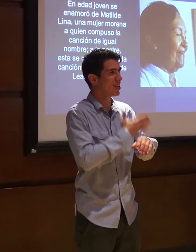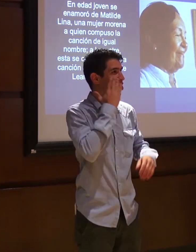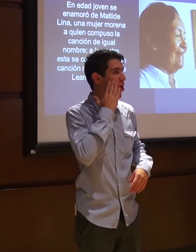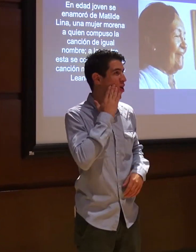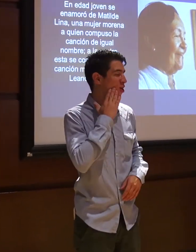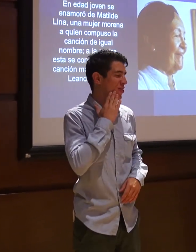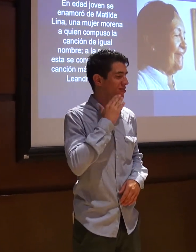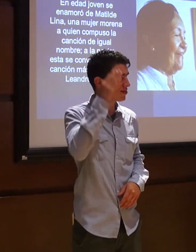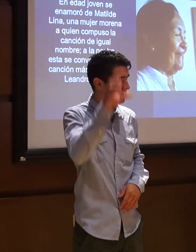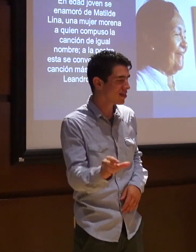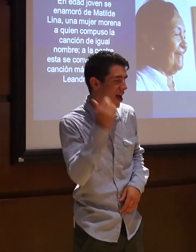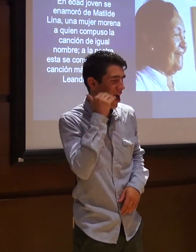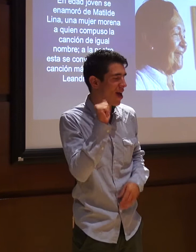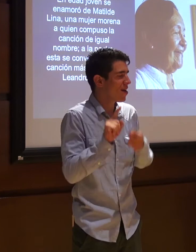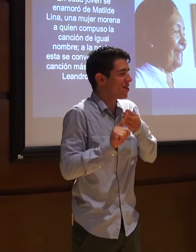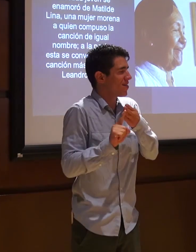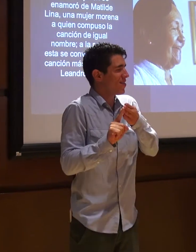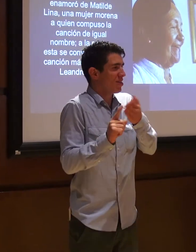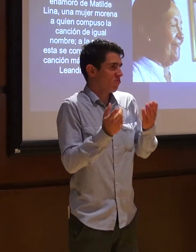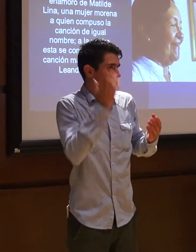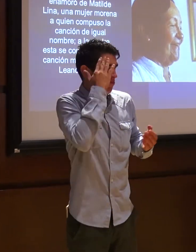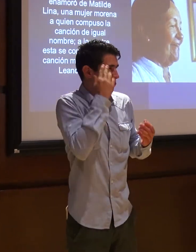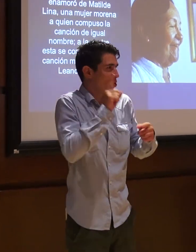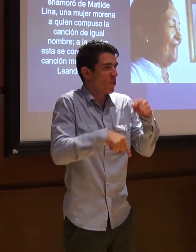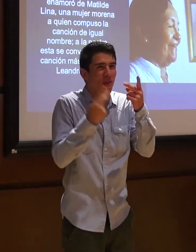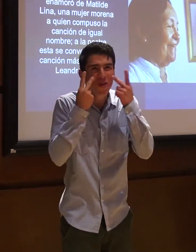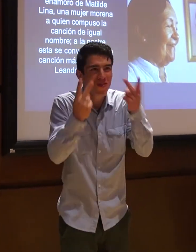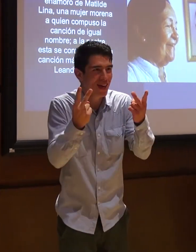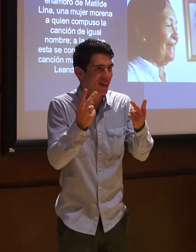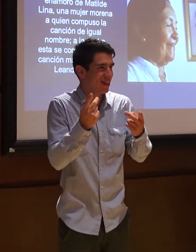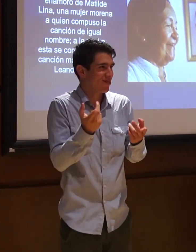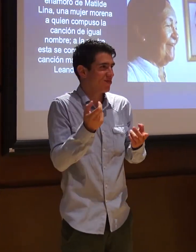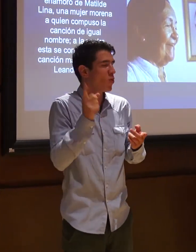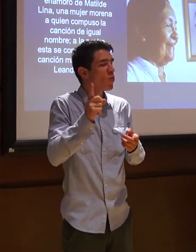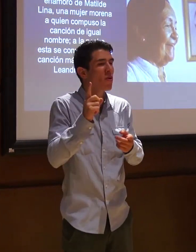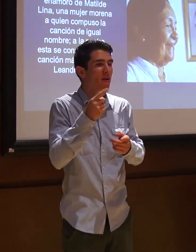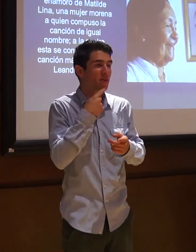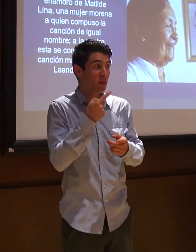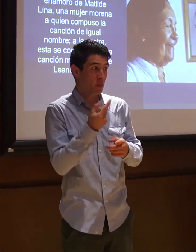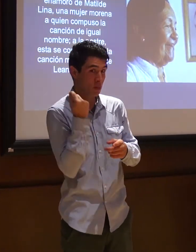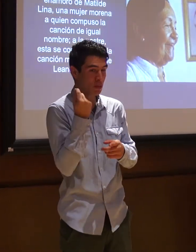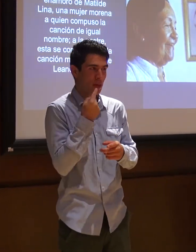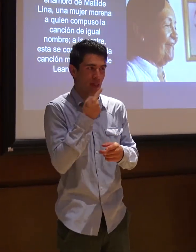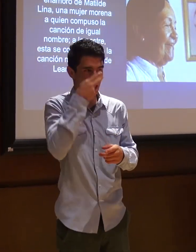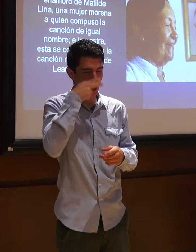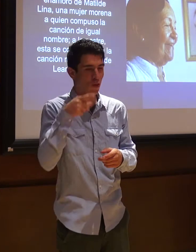Leandro Díaz, en su época de joven, decían que era muy